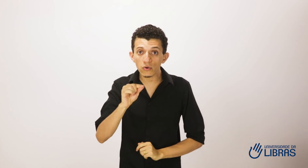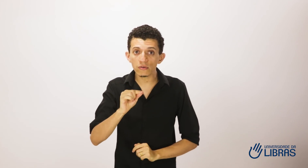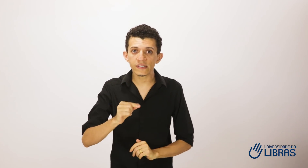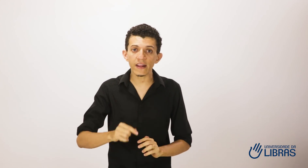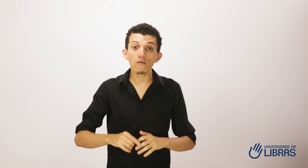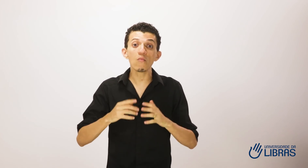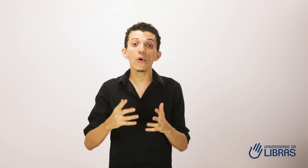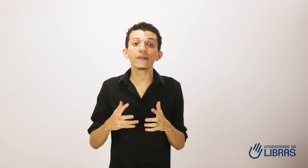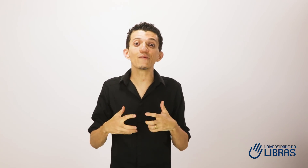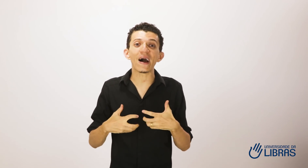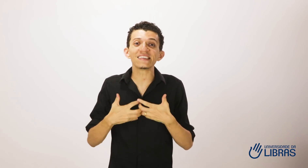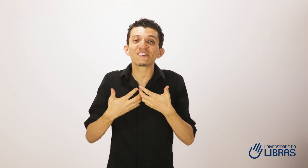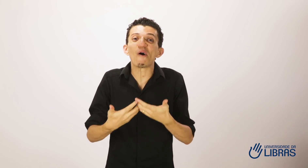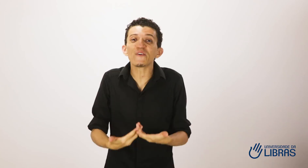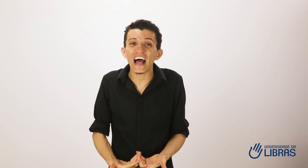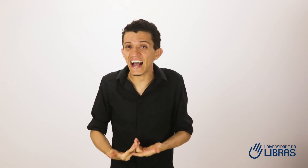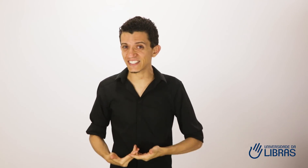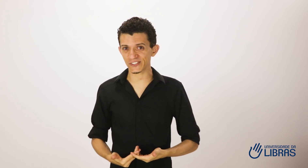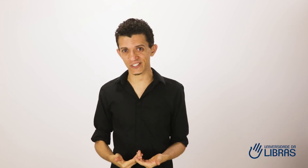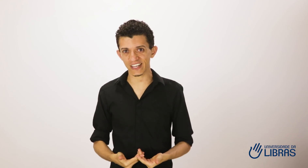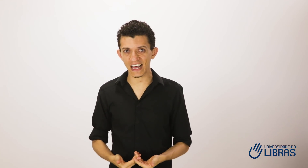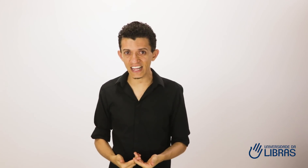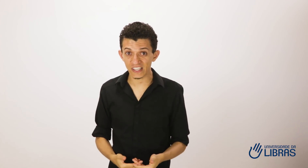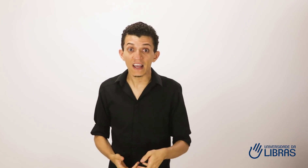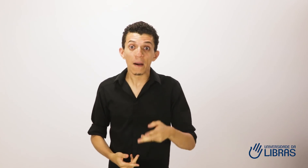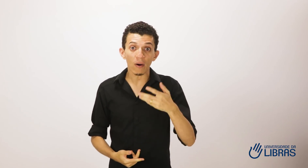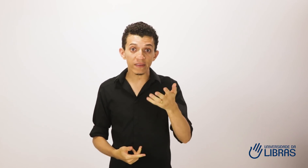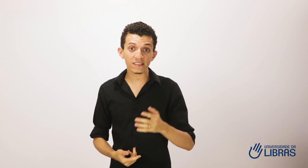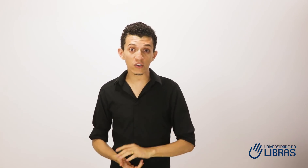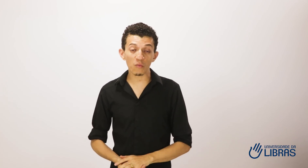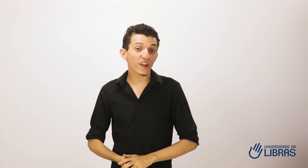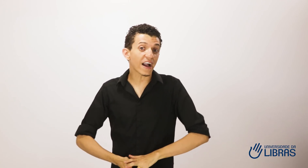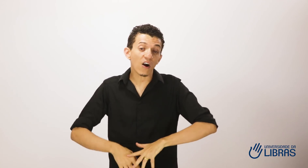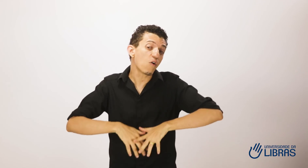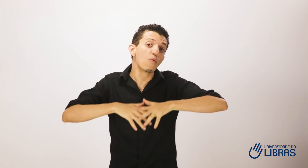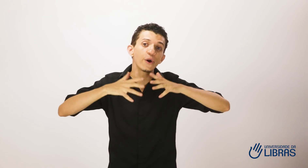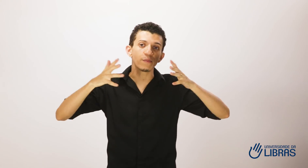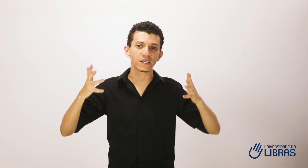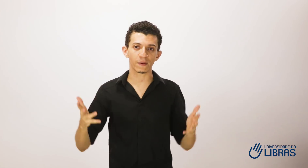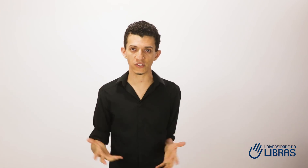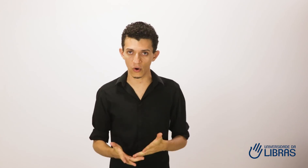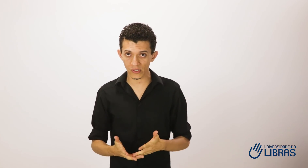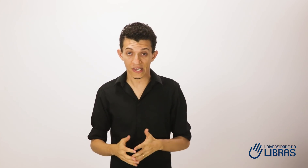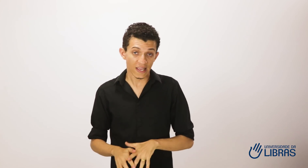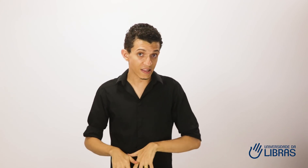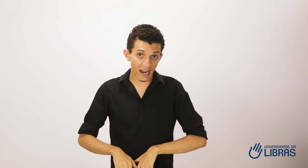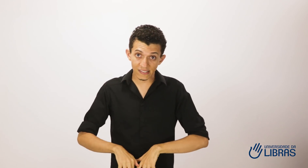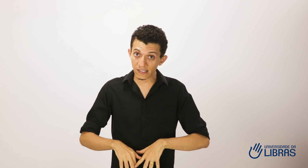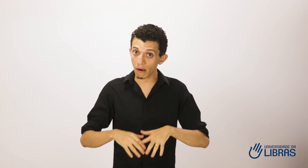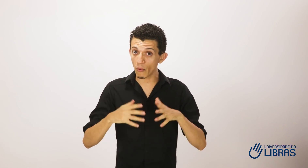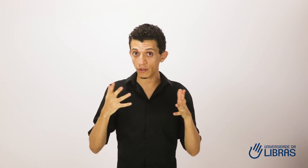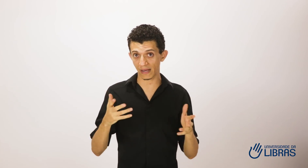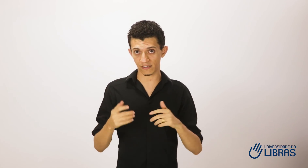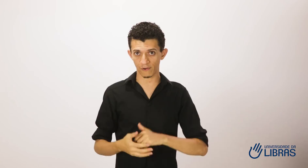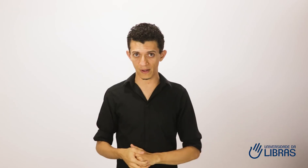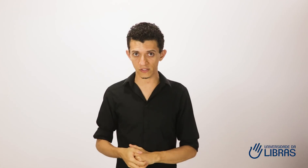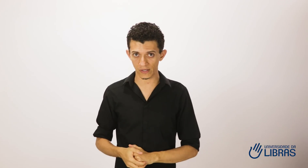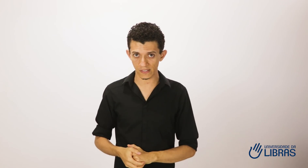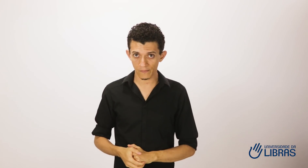surdos teriam muito mais igualdade na sociedade, podendo se comunicar com muito mais pessoas e ter acesso a muito mais informações.